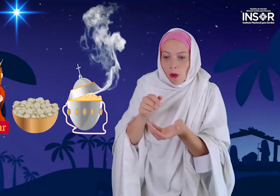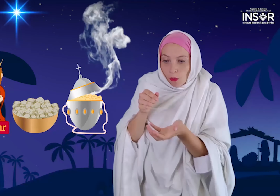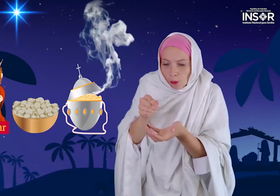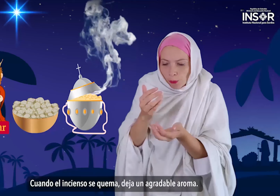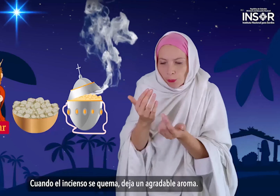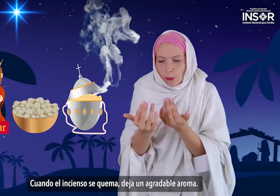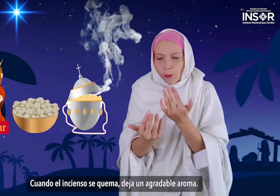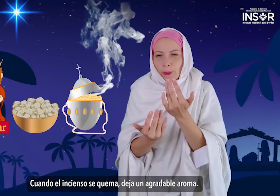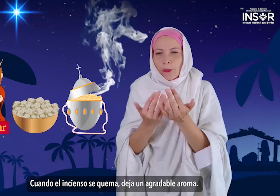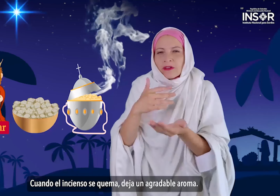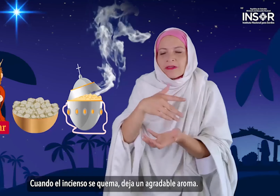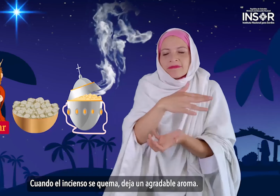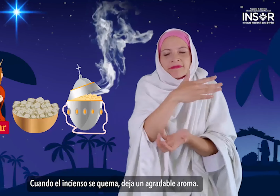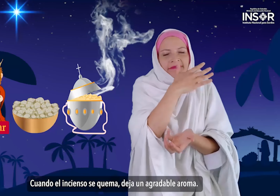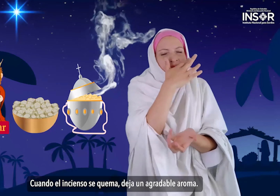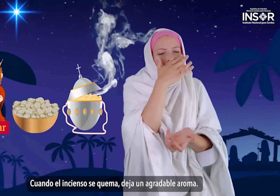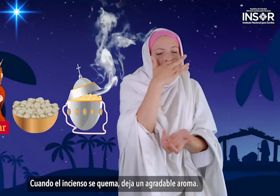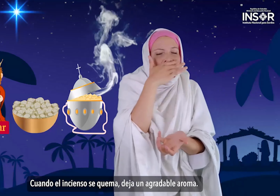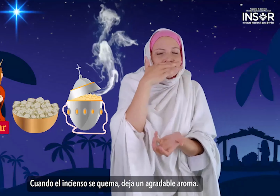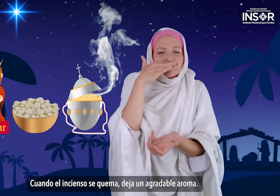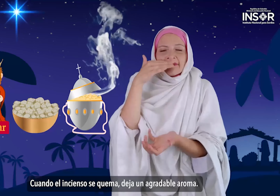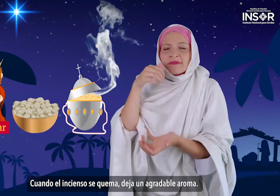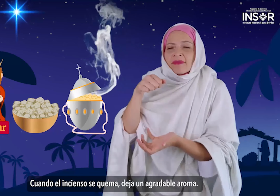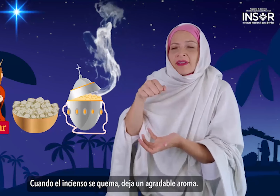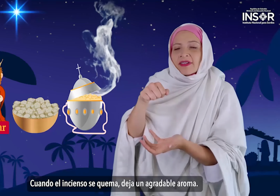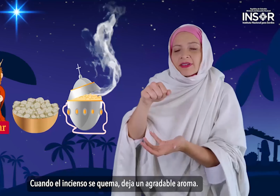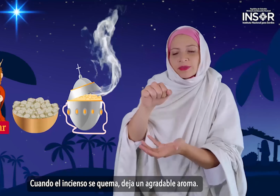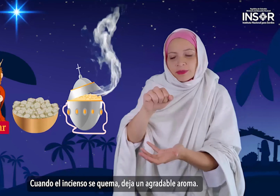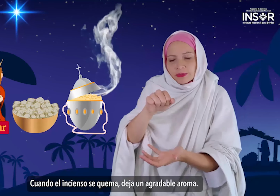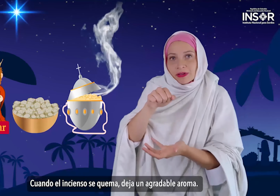Cuando el incienso se quema deja un agradable aroma.